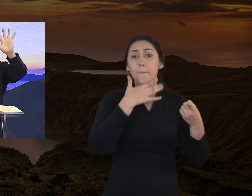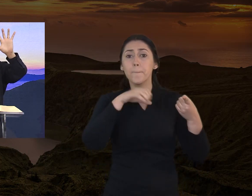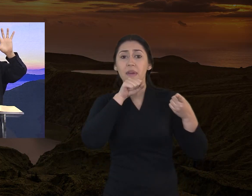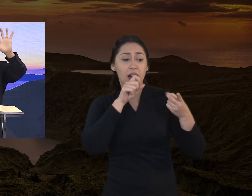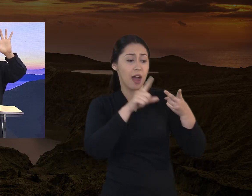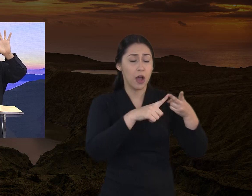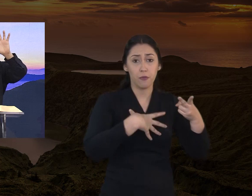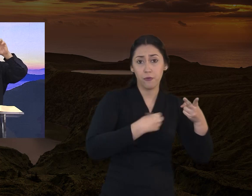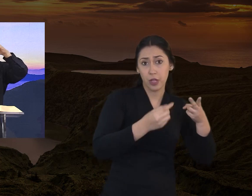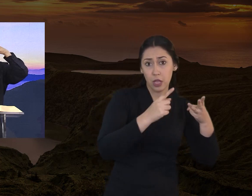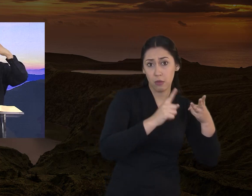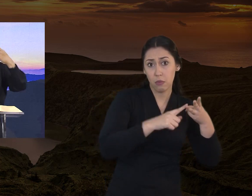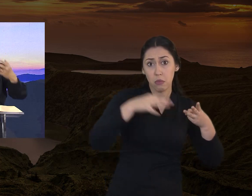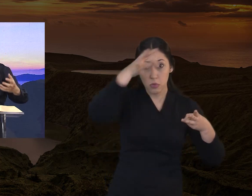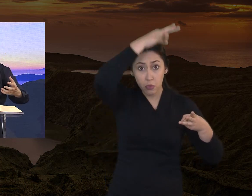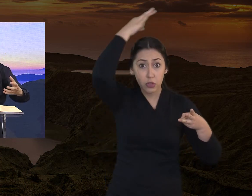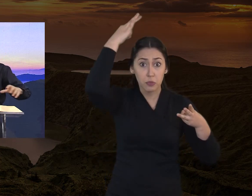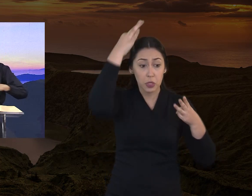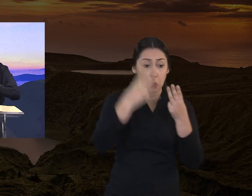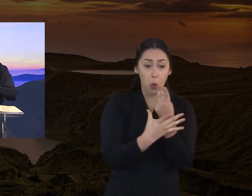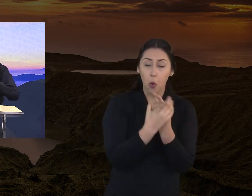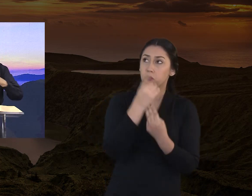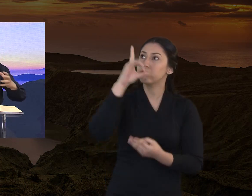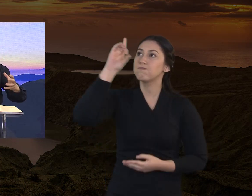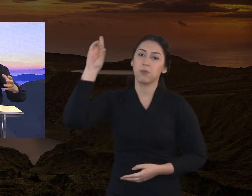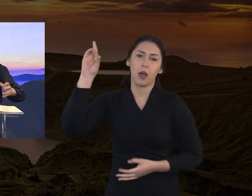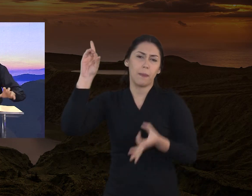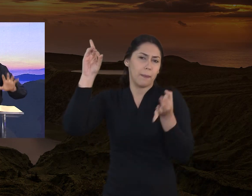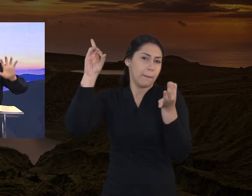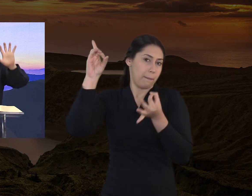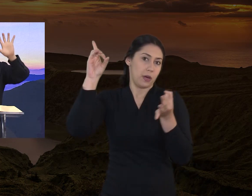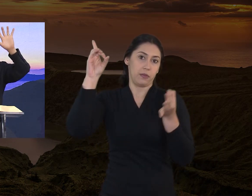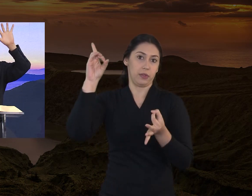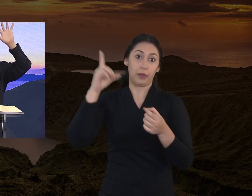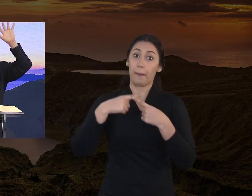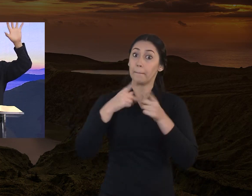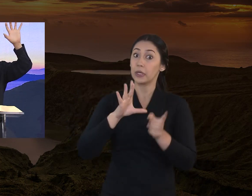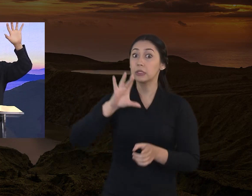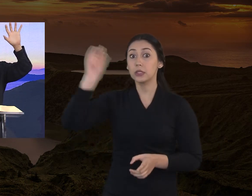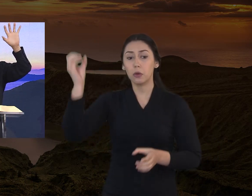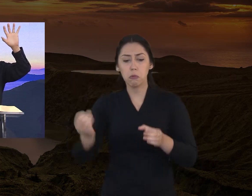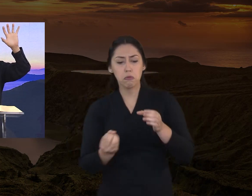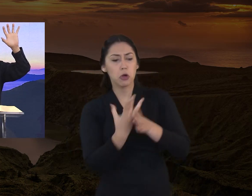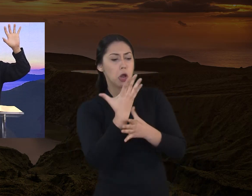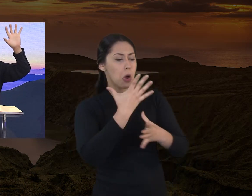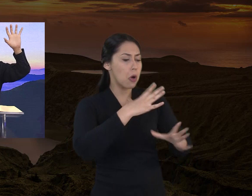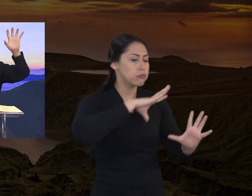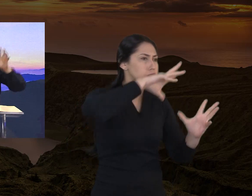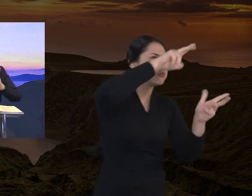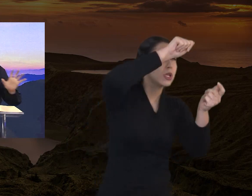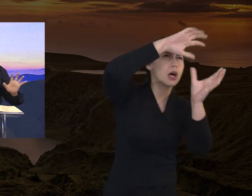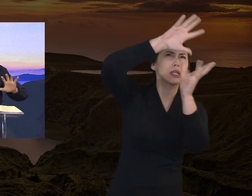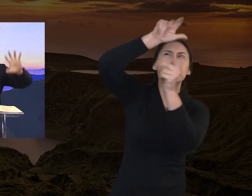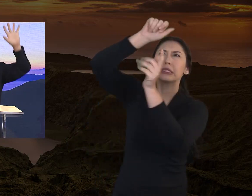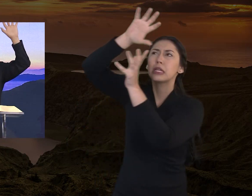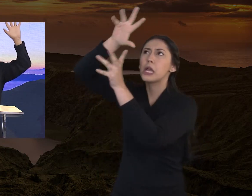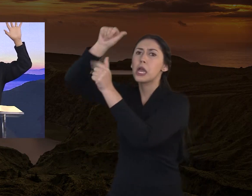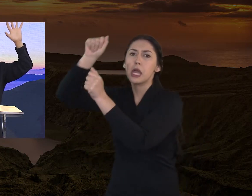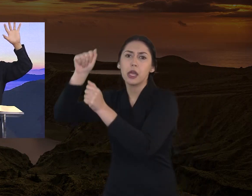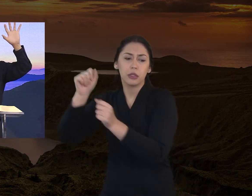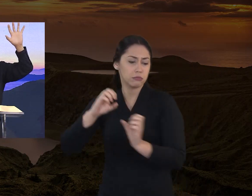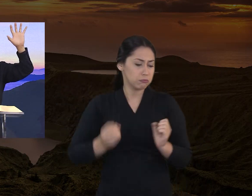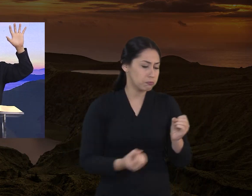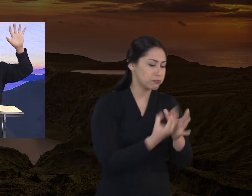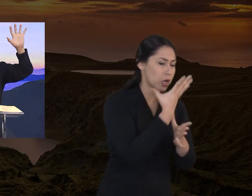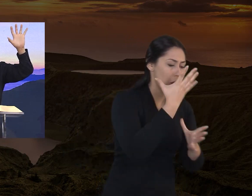Santo, mas ele resolveu criar. Ele fez a criação, então nós temos Deus e a criação. Nesse universo é Deus e